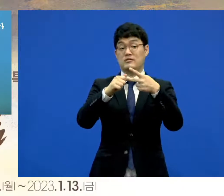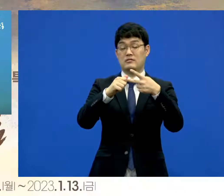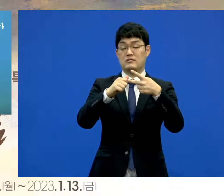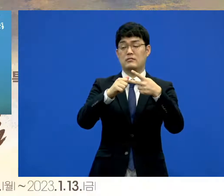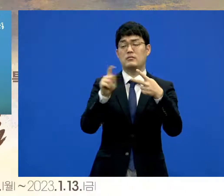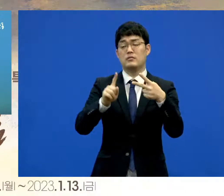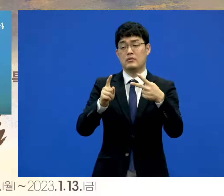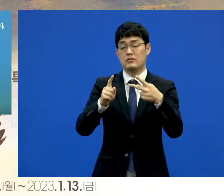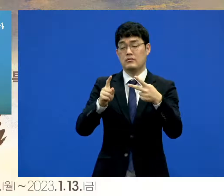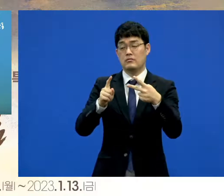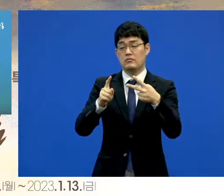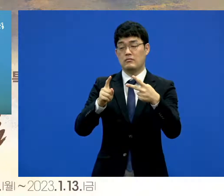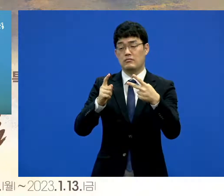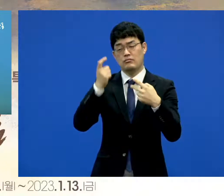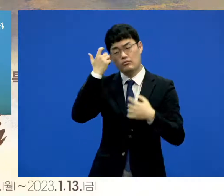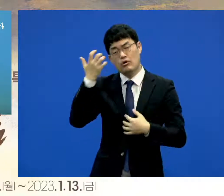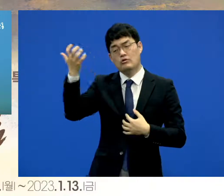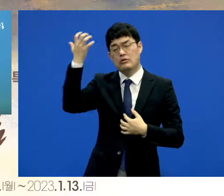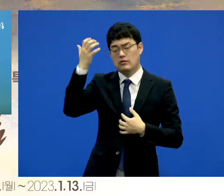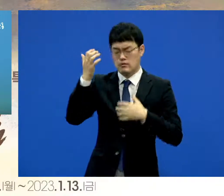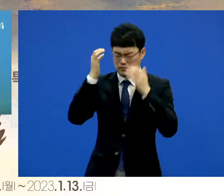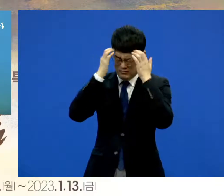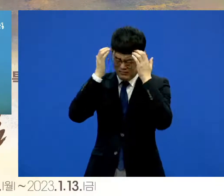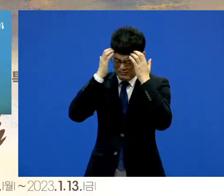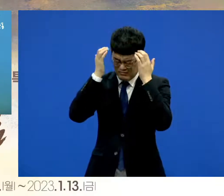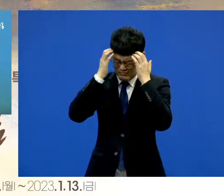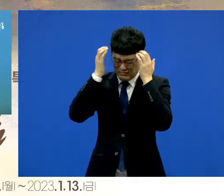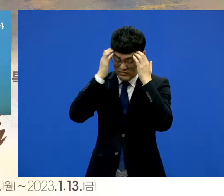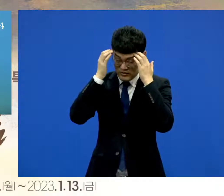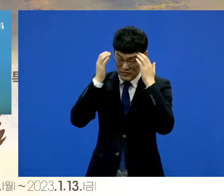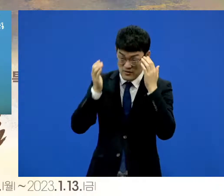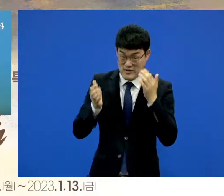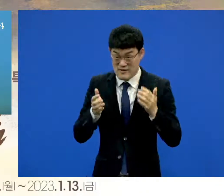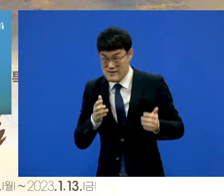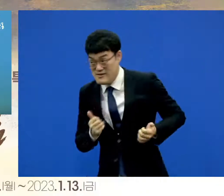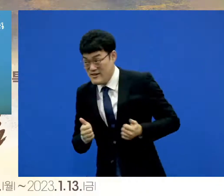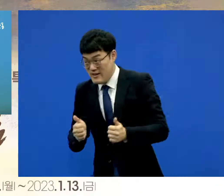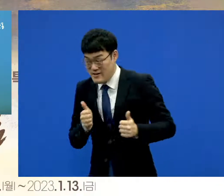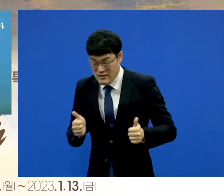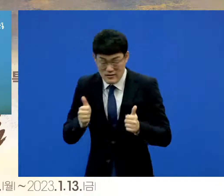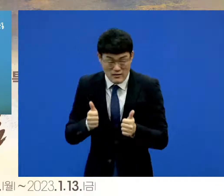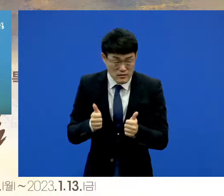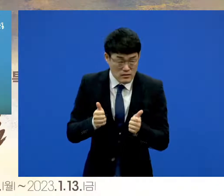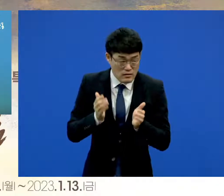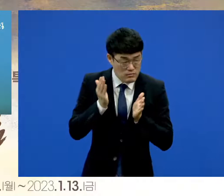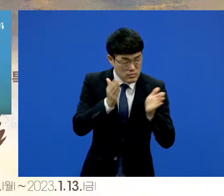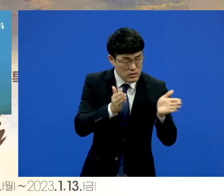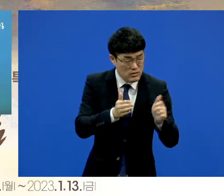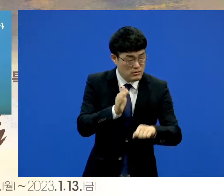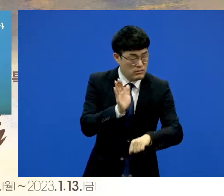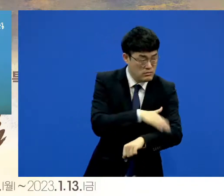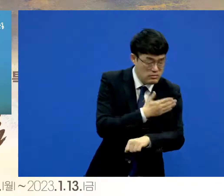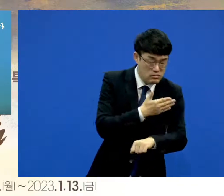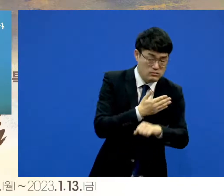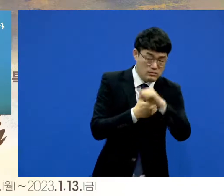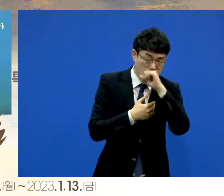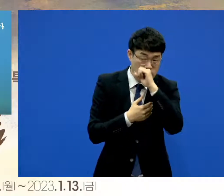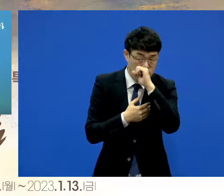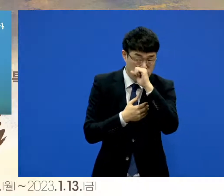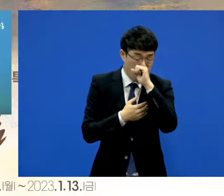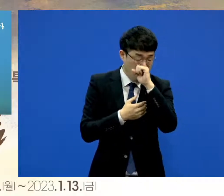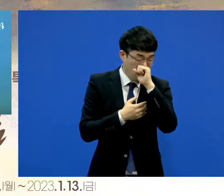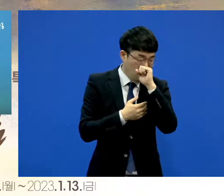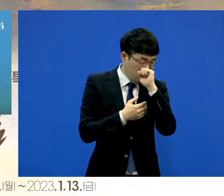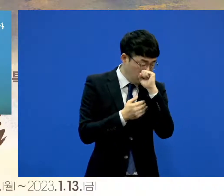시기예요. 이 방향이 어긋나는 게 뭐 좋은 것 같은데 방향이 엉뚱한 데로 빠져요. 이것을 우리는